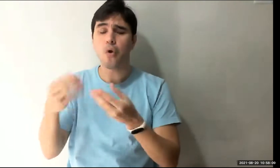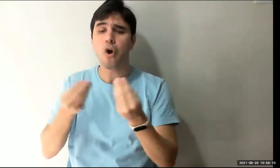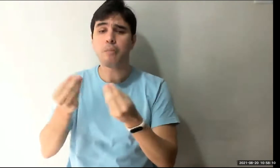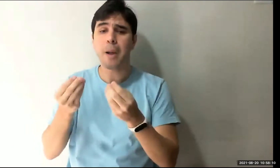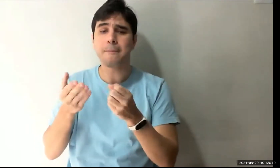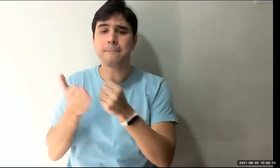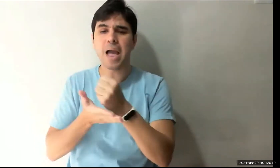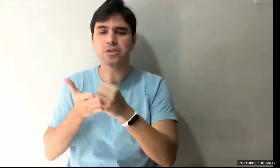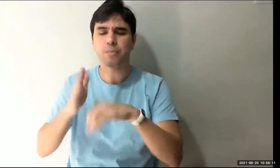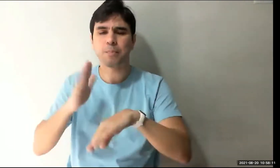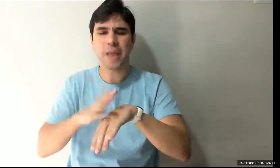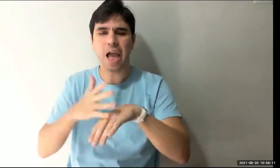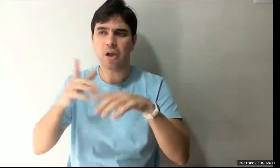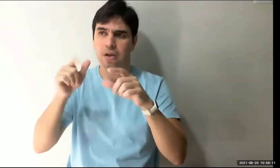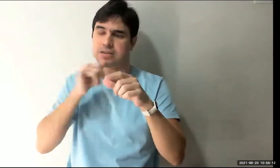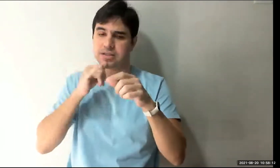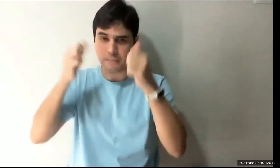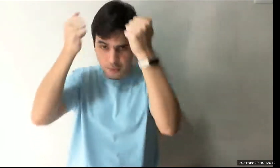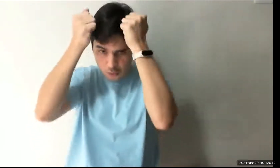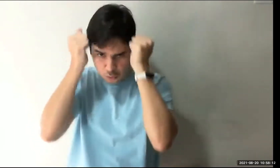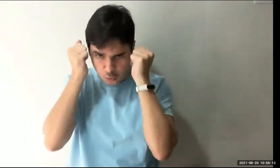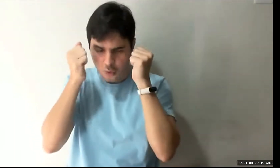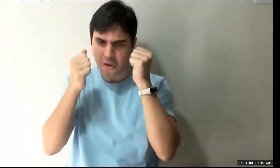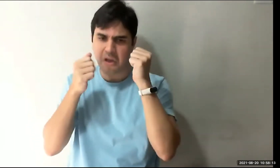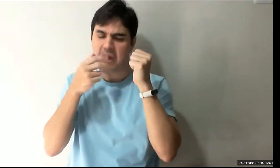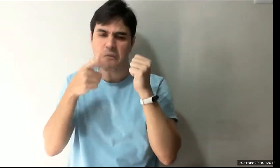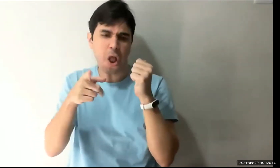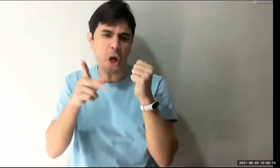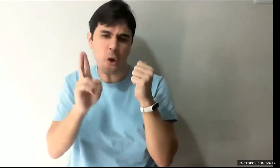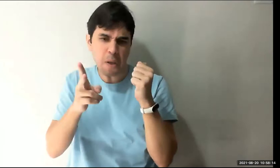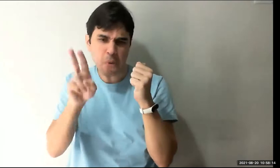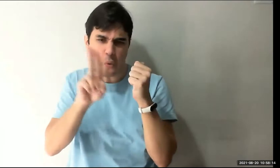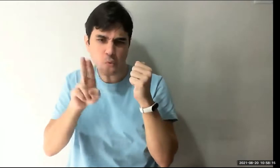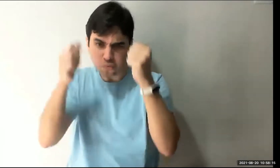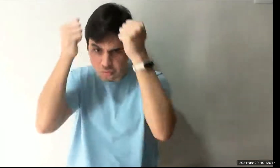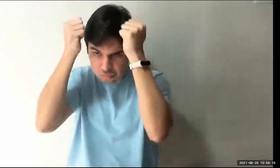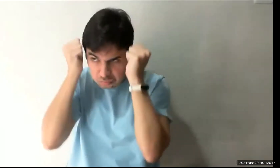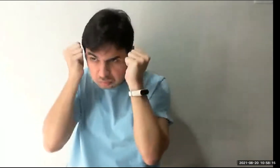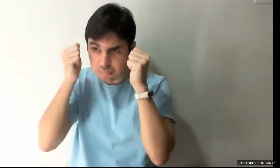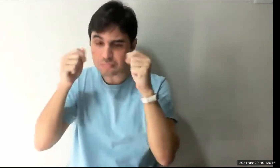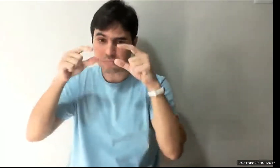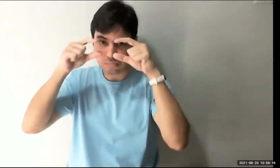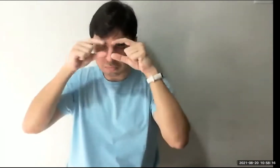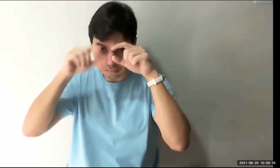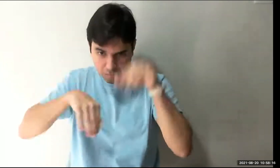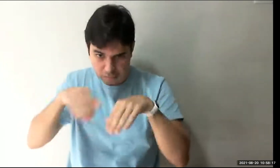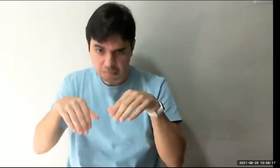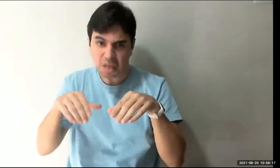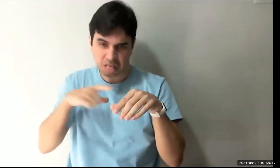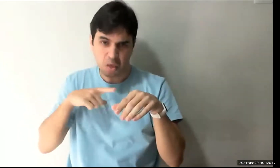né, da natação, esse esporte, porque percebi que os acessórios que eram